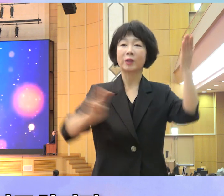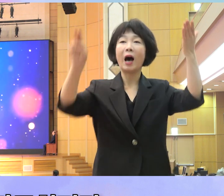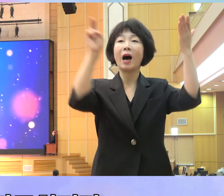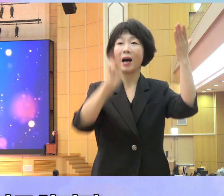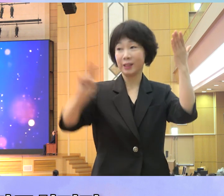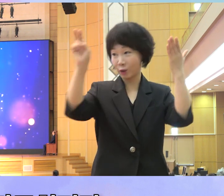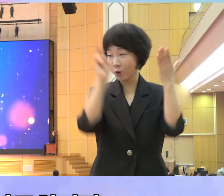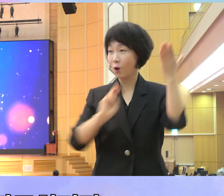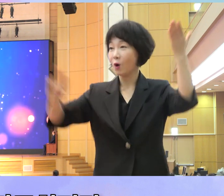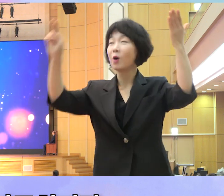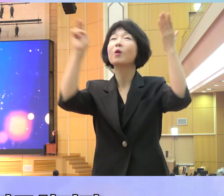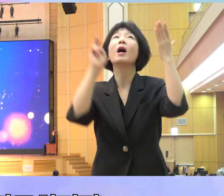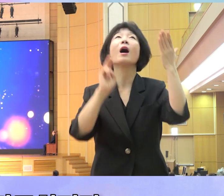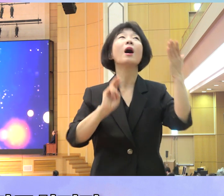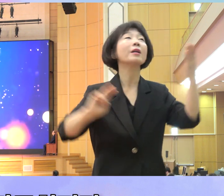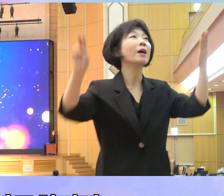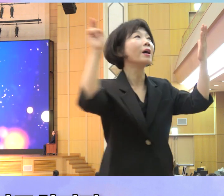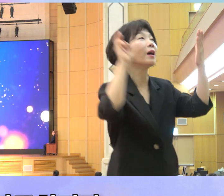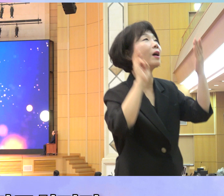높여